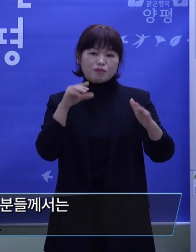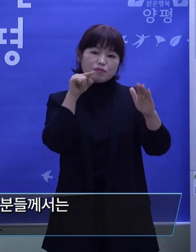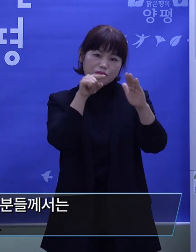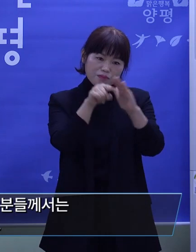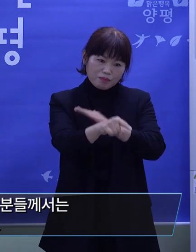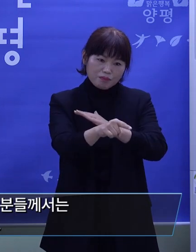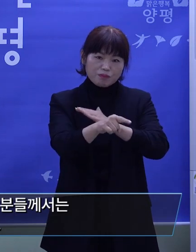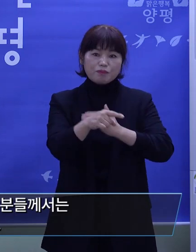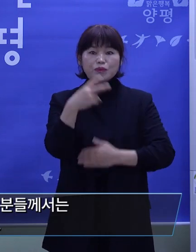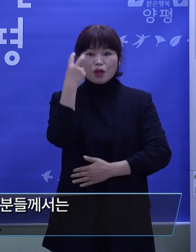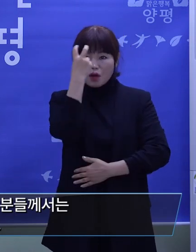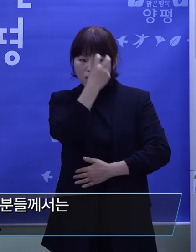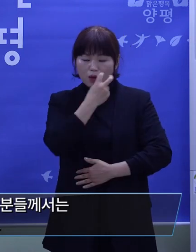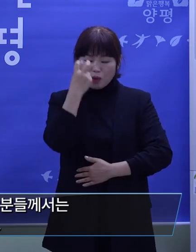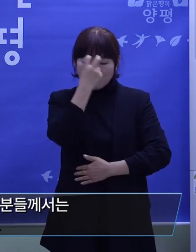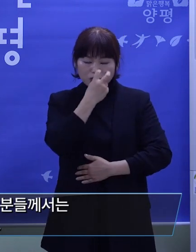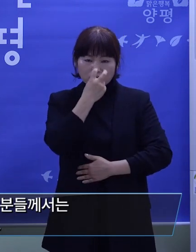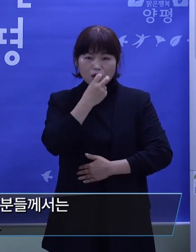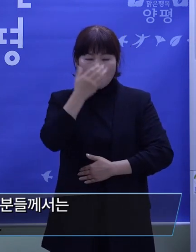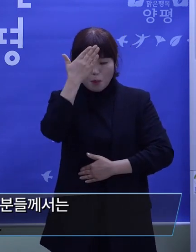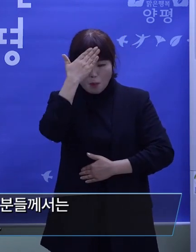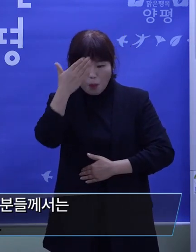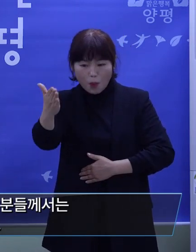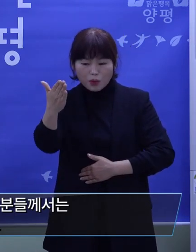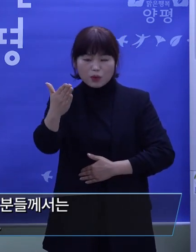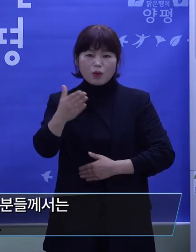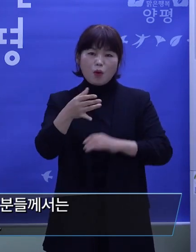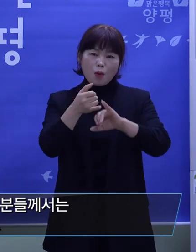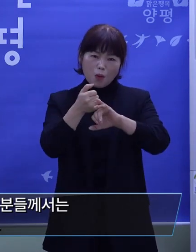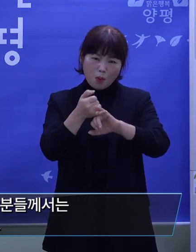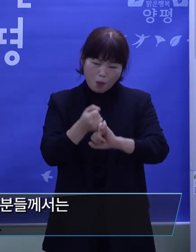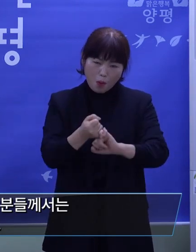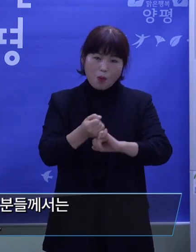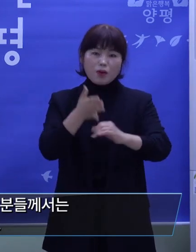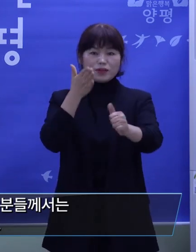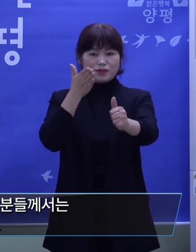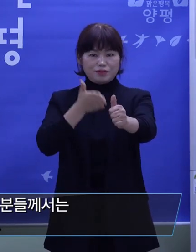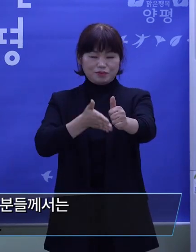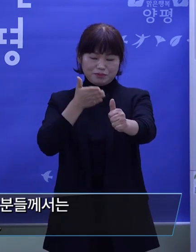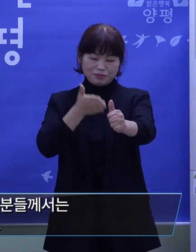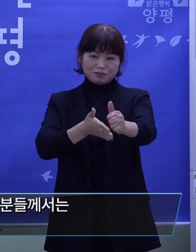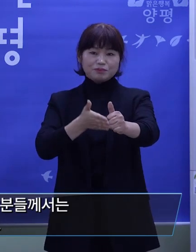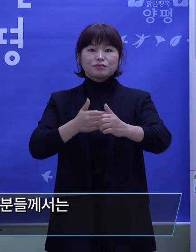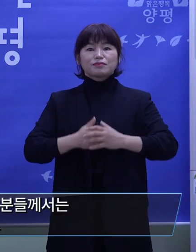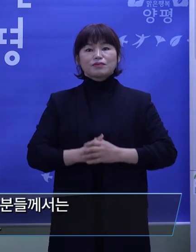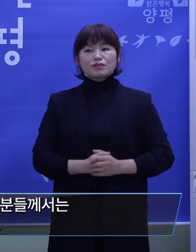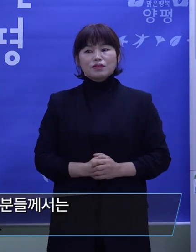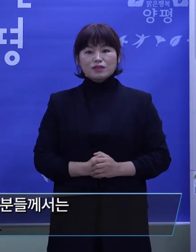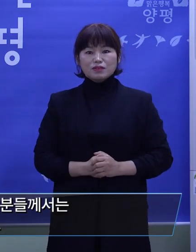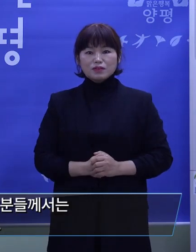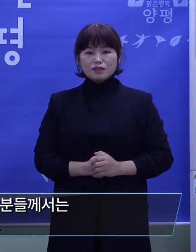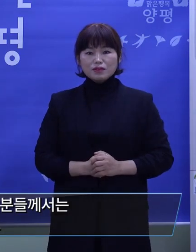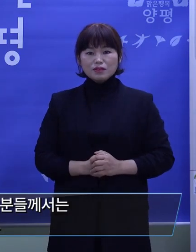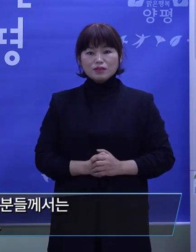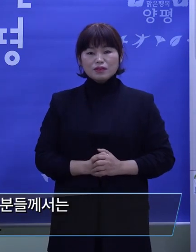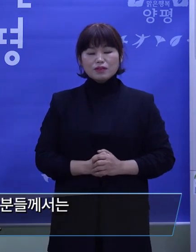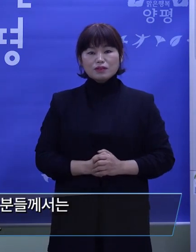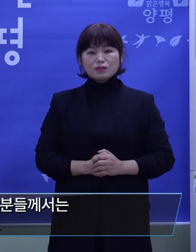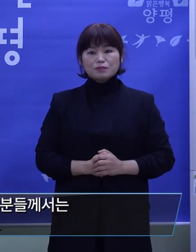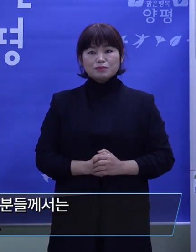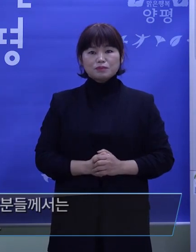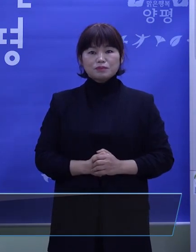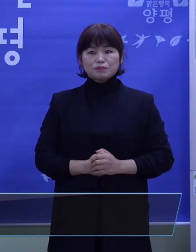여러분들께서는 빠짐없이 무료 검사를 받아주실 것을 간곡히